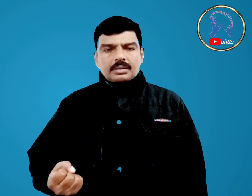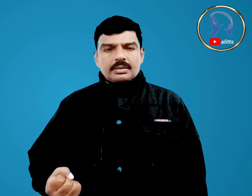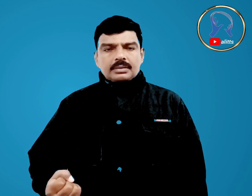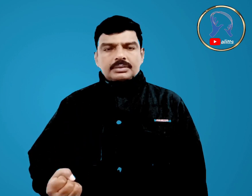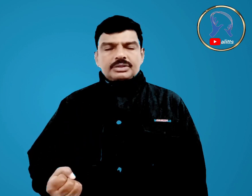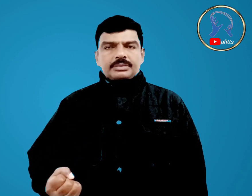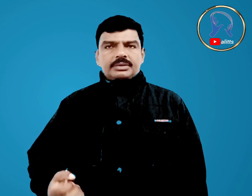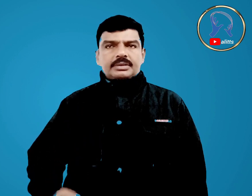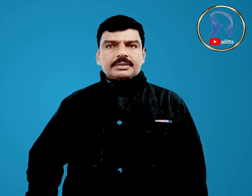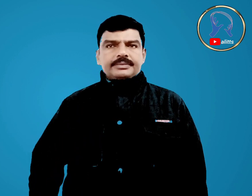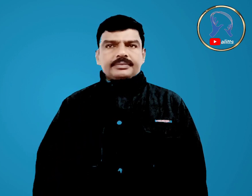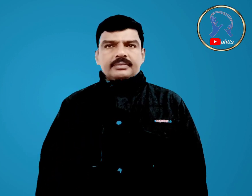जम जाना।